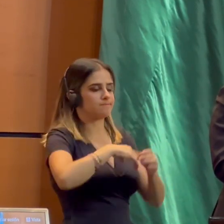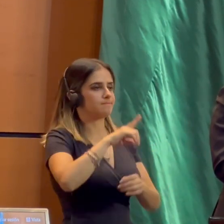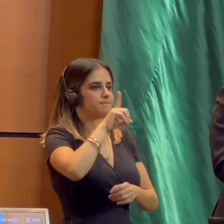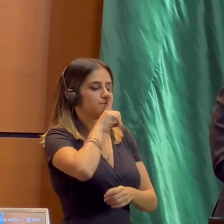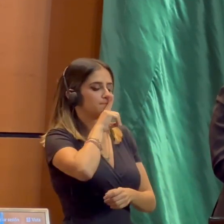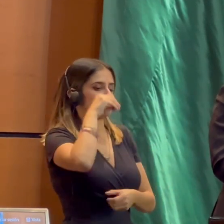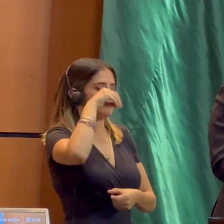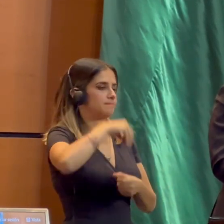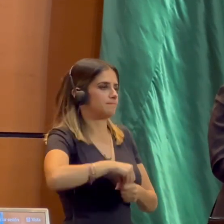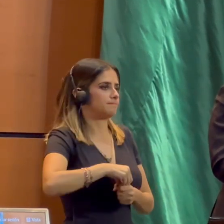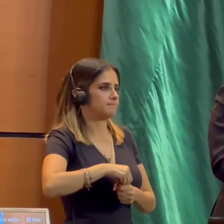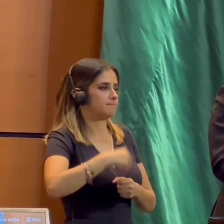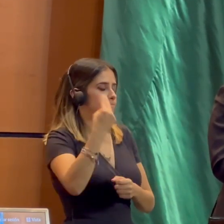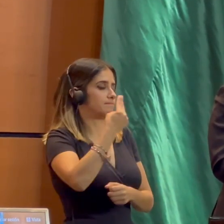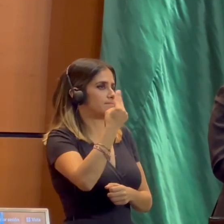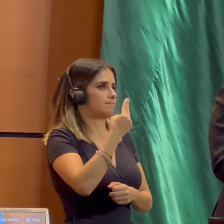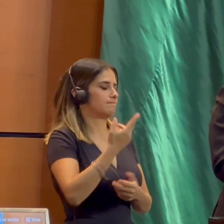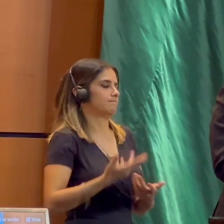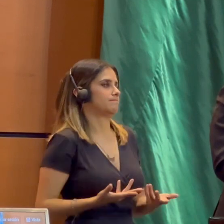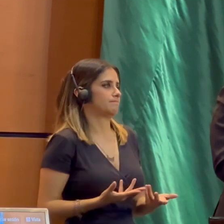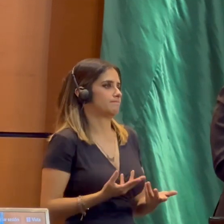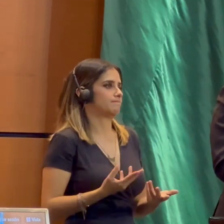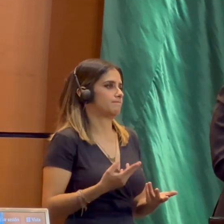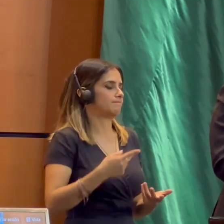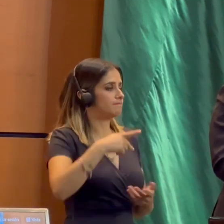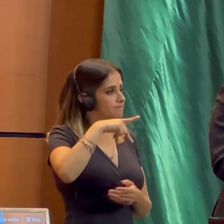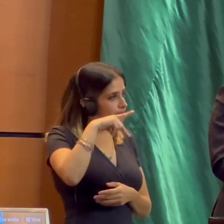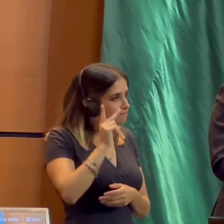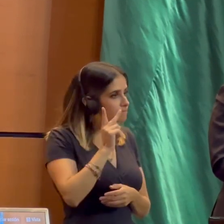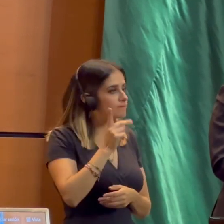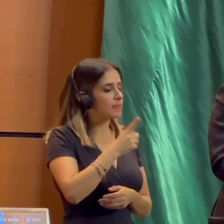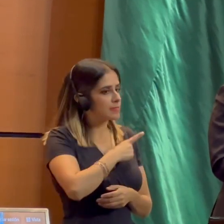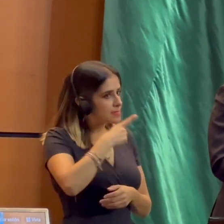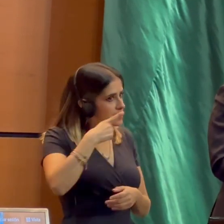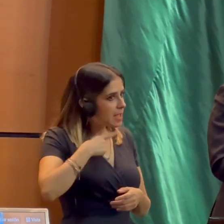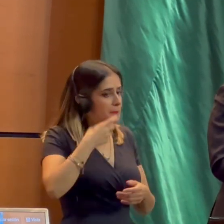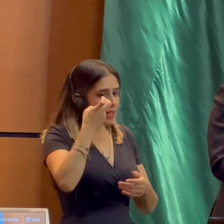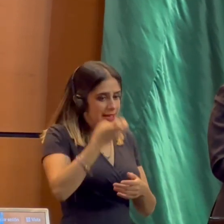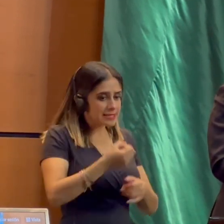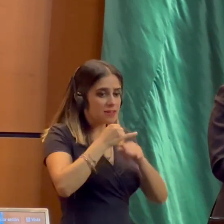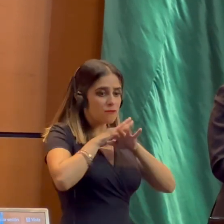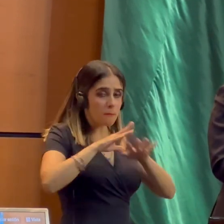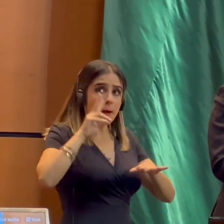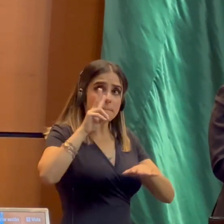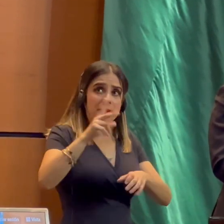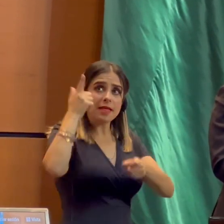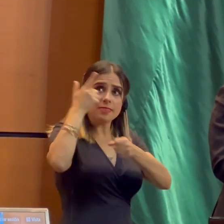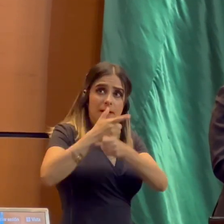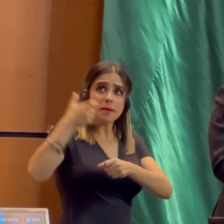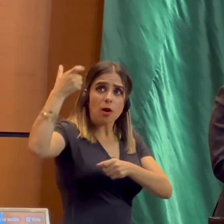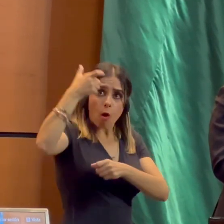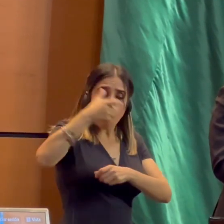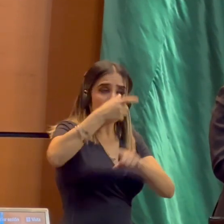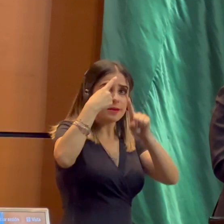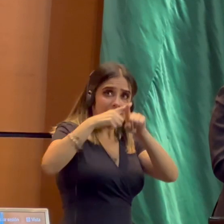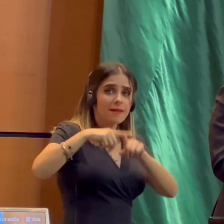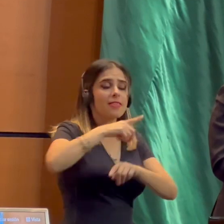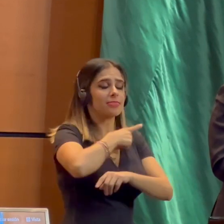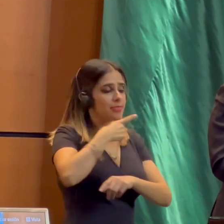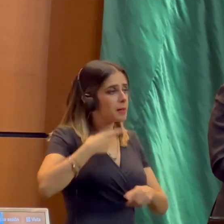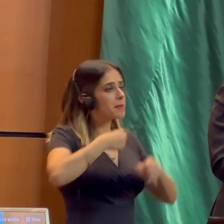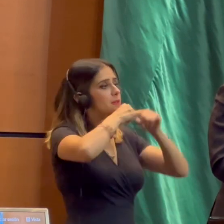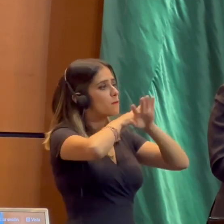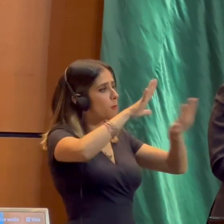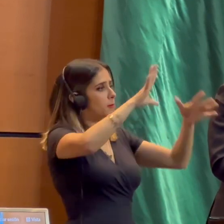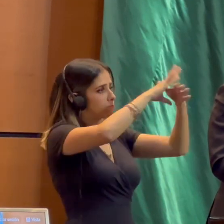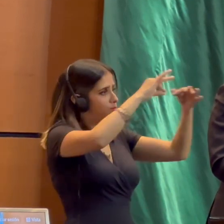過程でこれは国民の皆様にちゃんとご説明する必要があるというものが出てくれば、